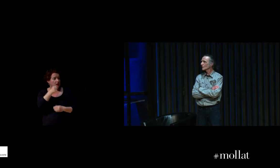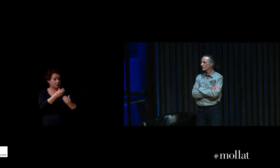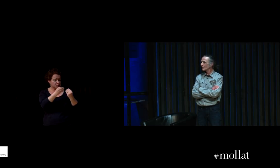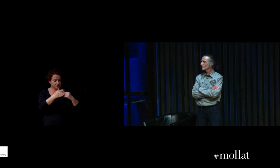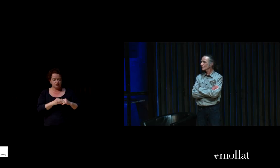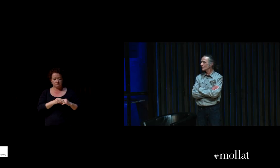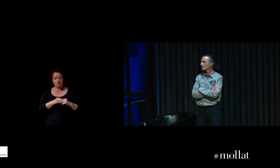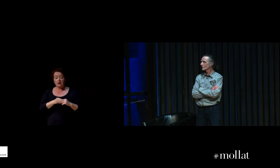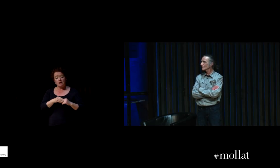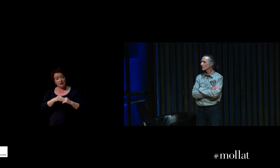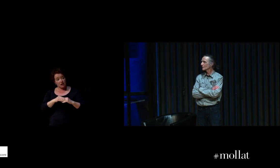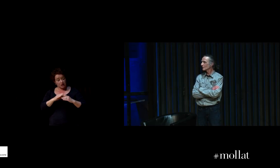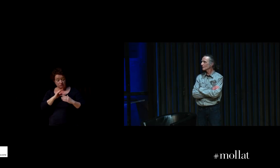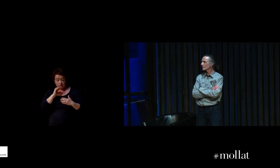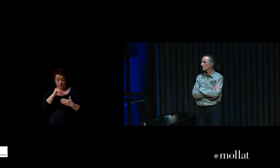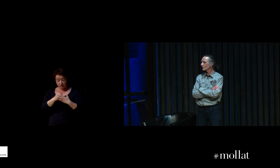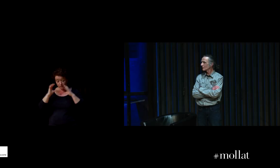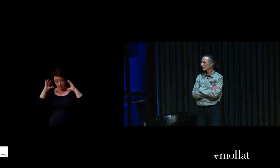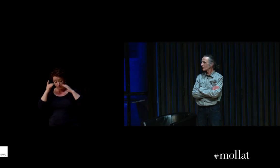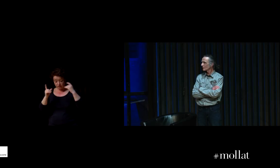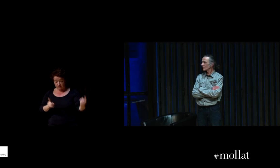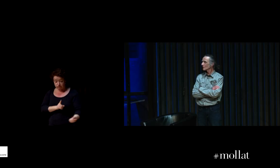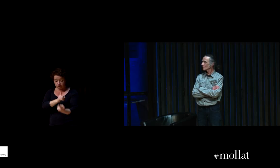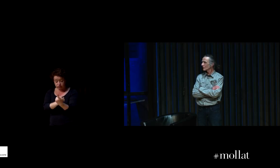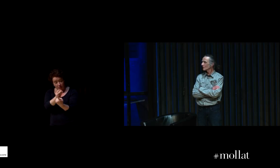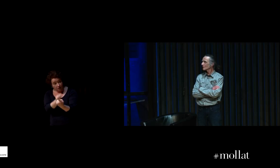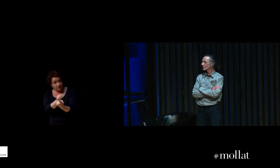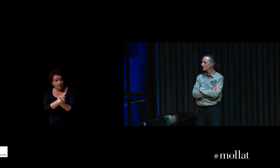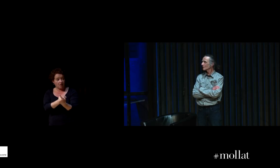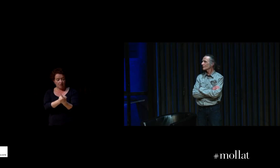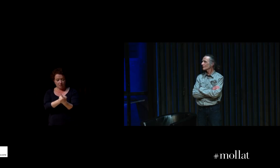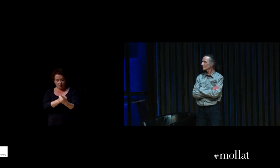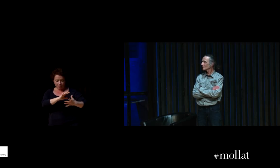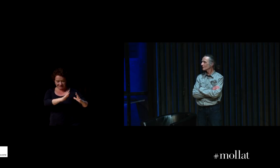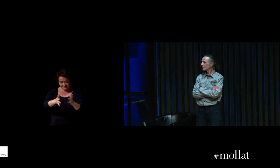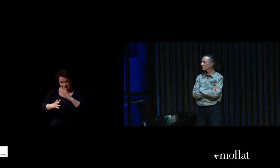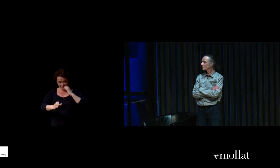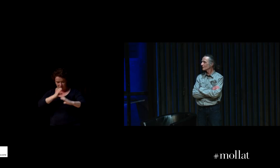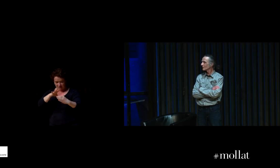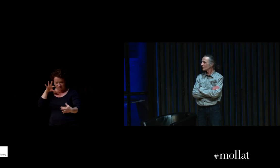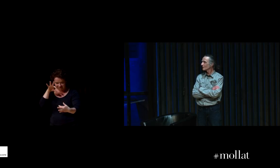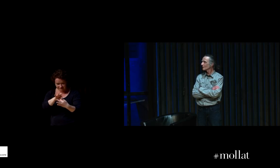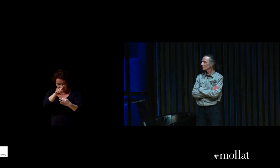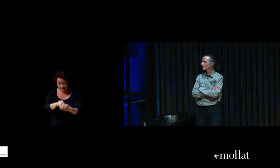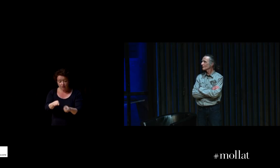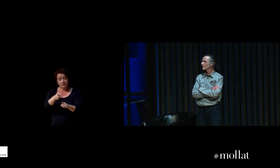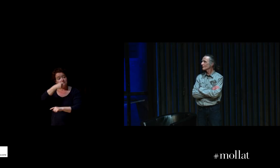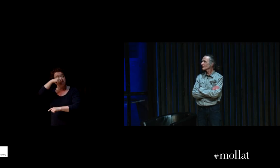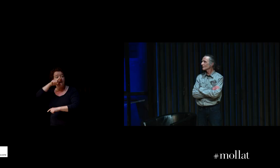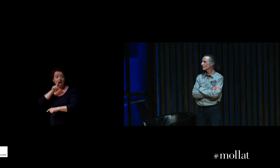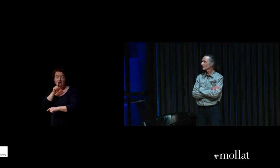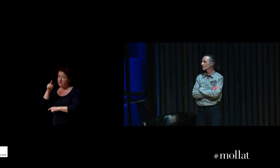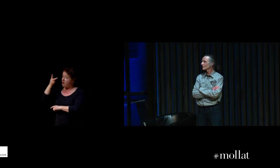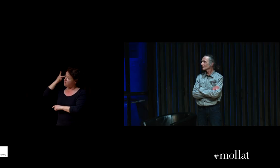mais au moins pour instaurer la communication et surtout par rapport aux parents, de respecter l'identité du bébé